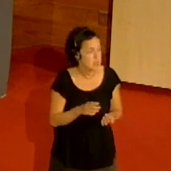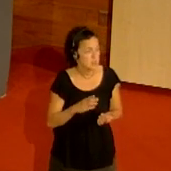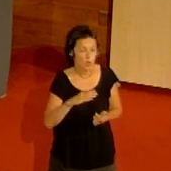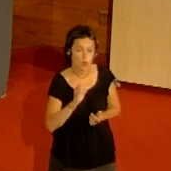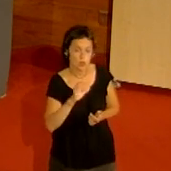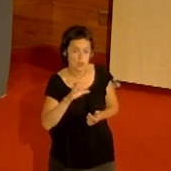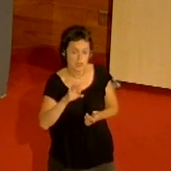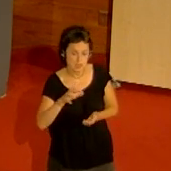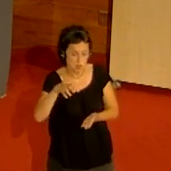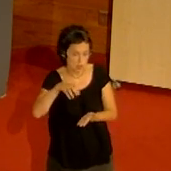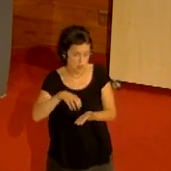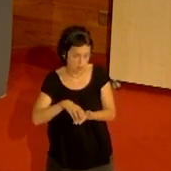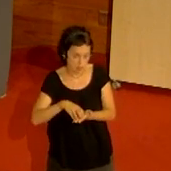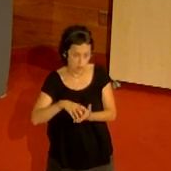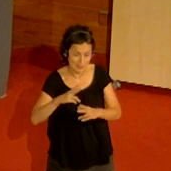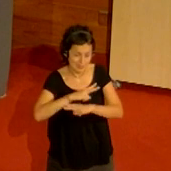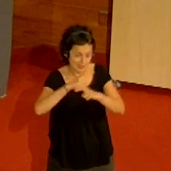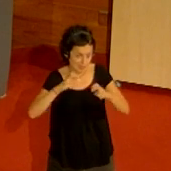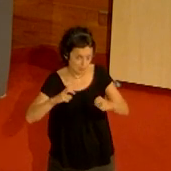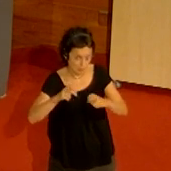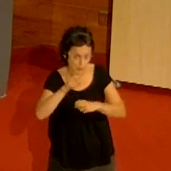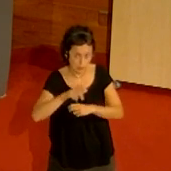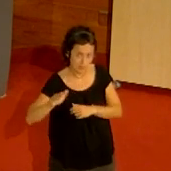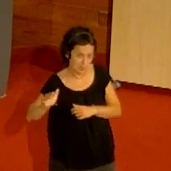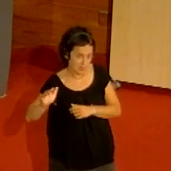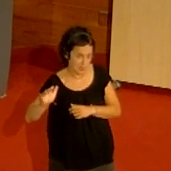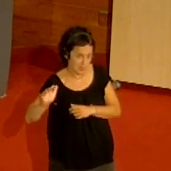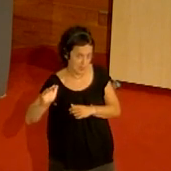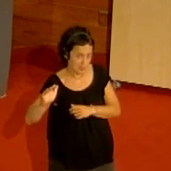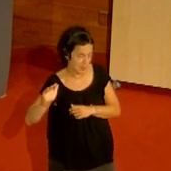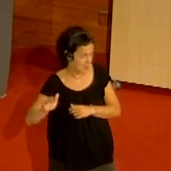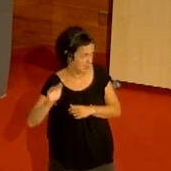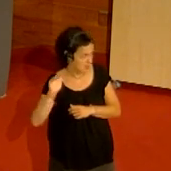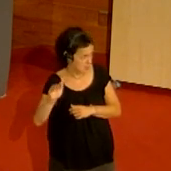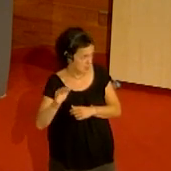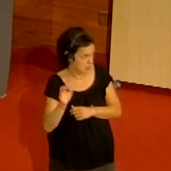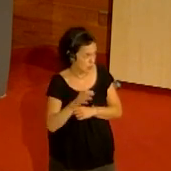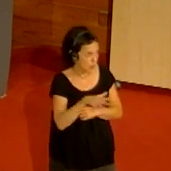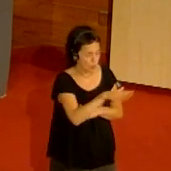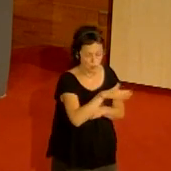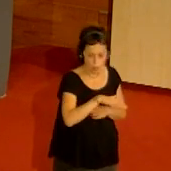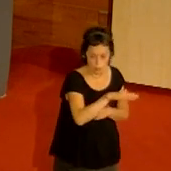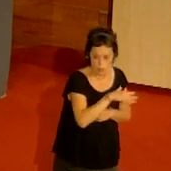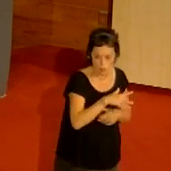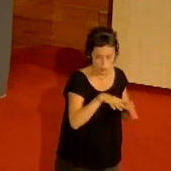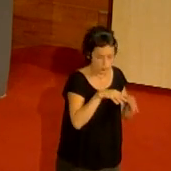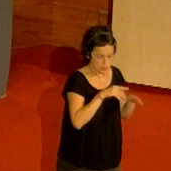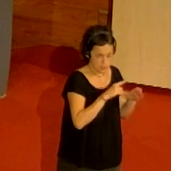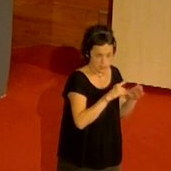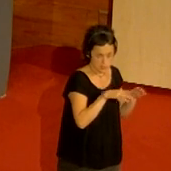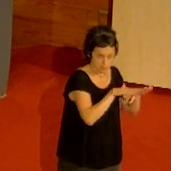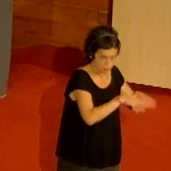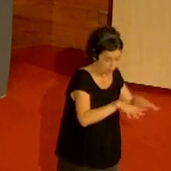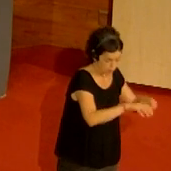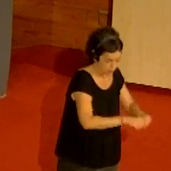internamiento de extranjeros, son los campos de refugiados de Grecia y de otros sitios realmente